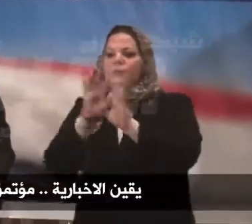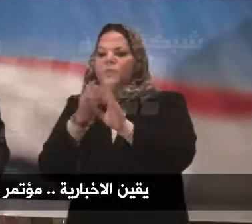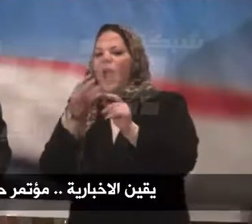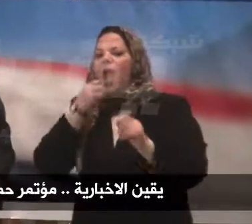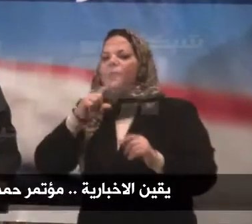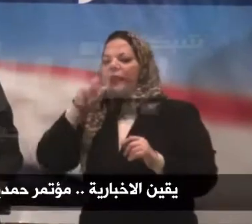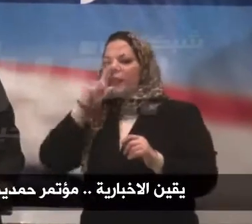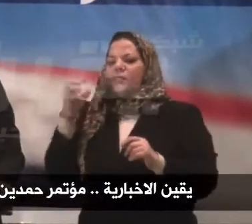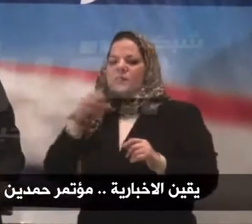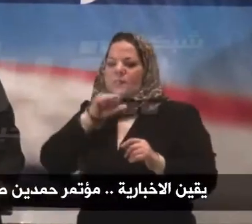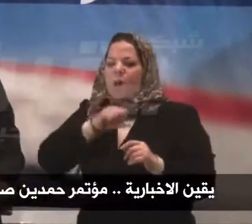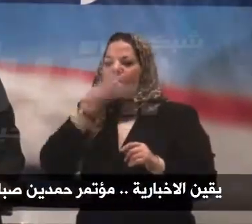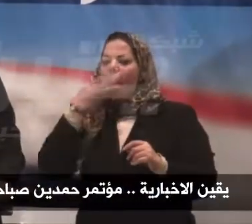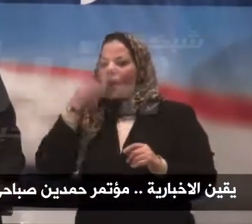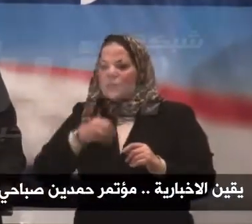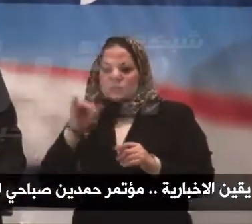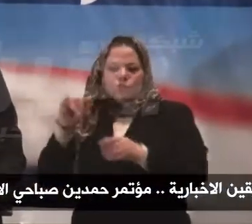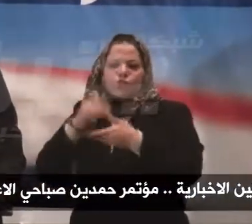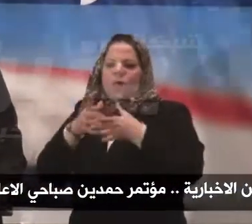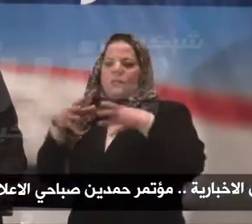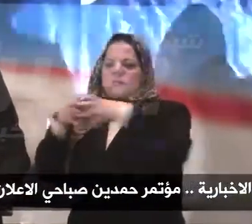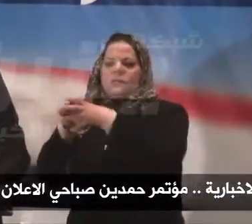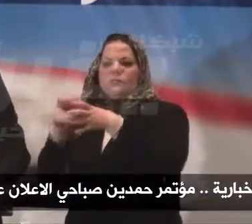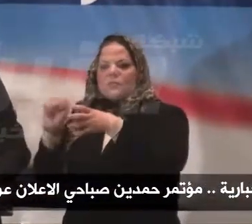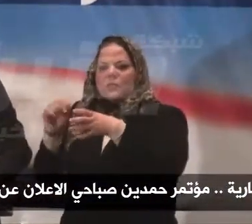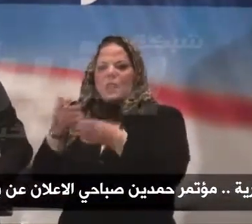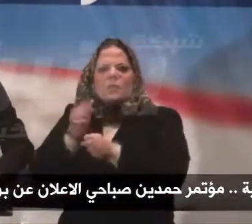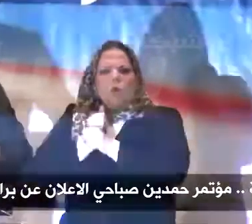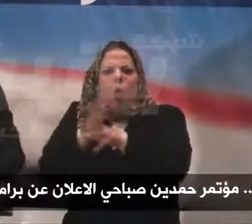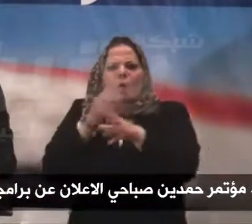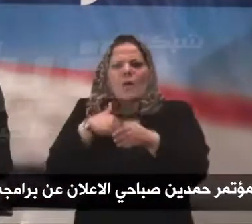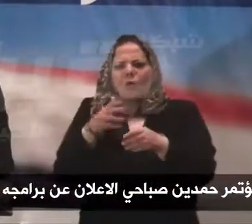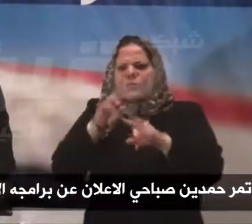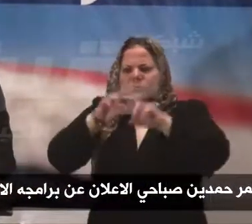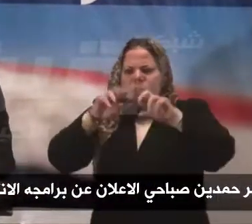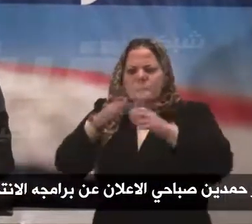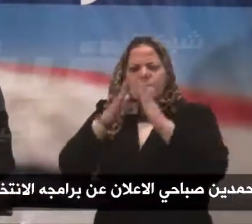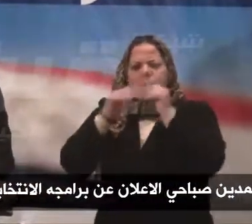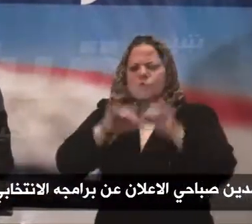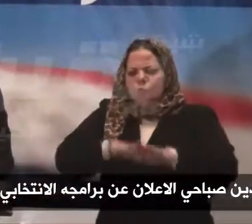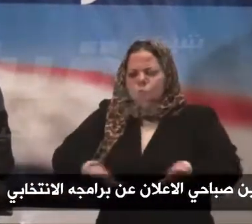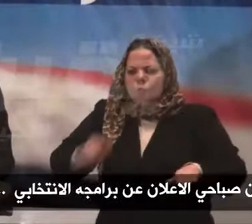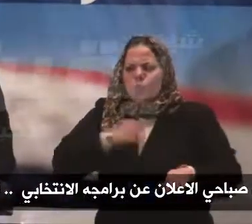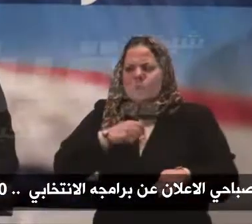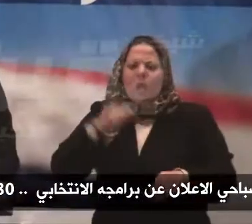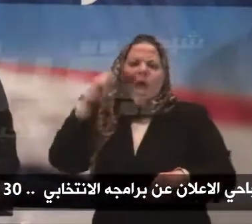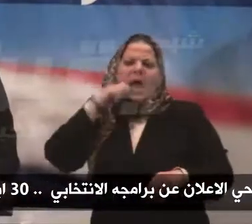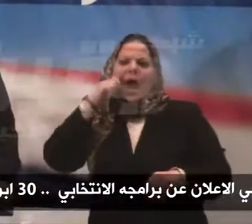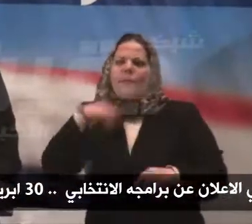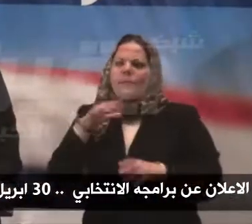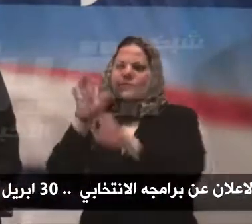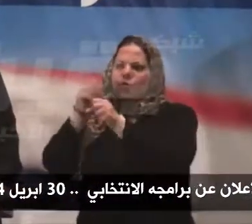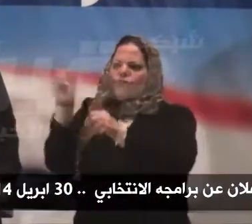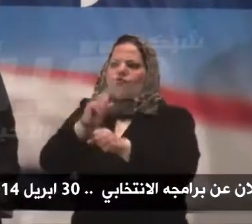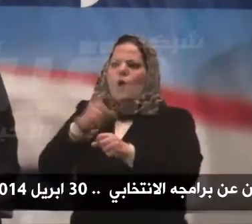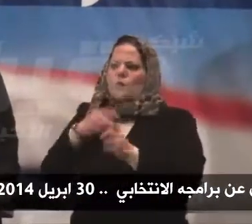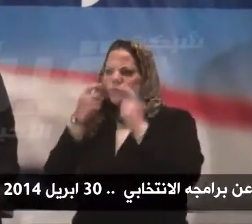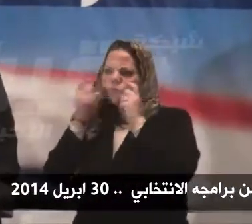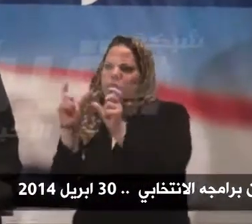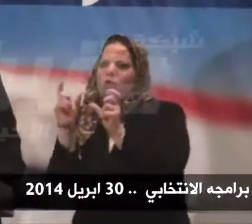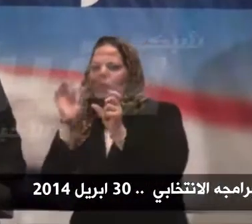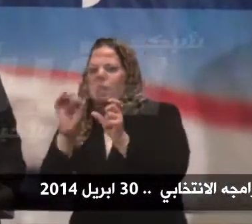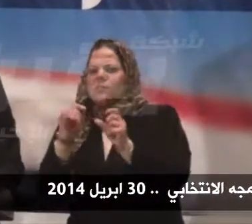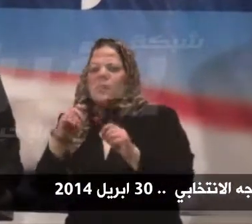على وضع ما أطلقنا عليه الاستراتيجية الوطنية لمكافحة الإرهاب. ترتكز